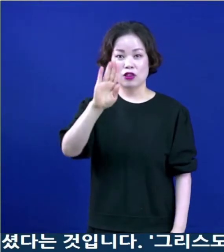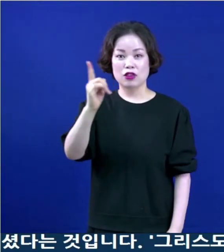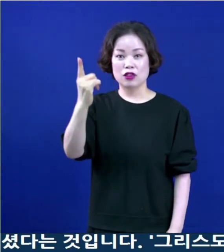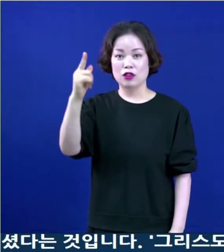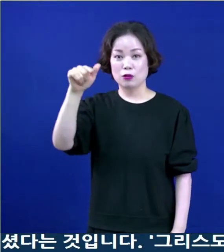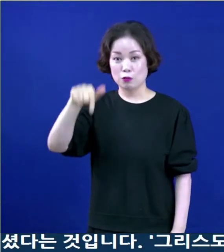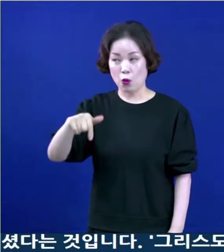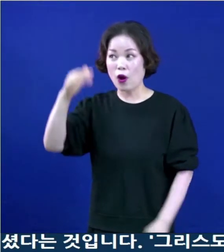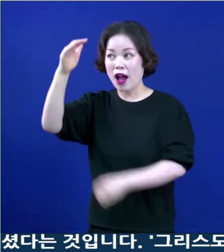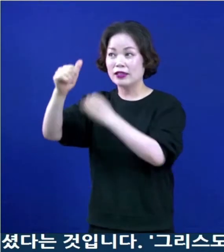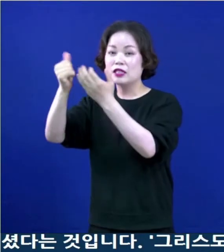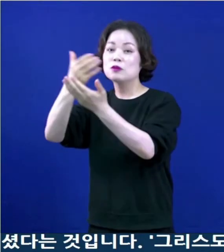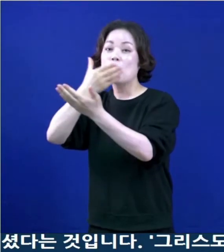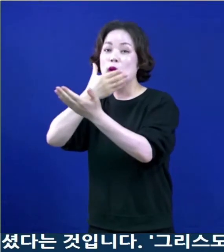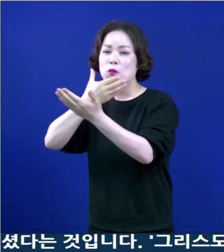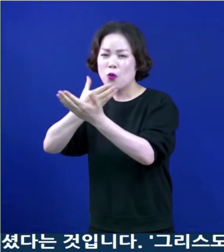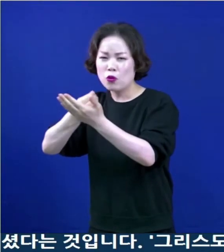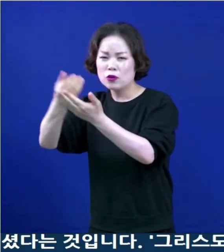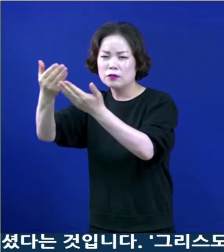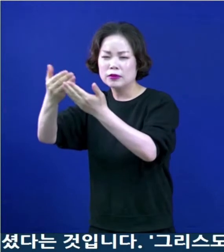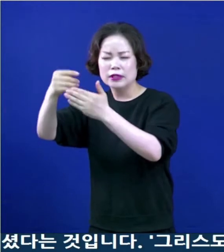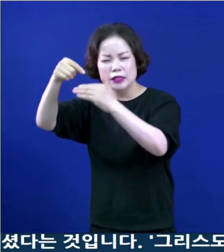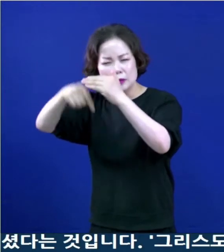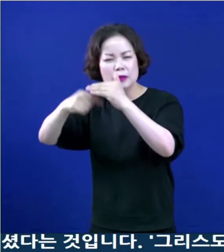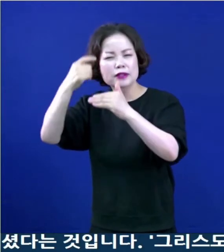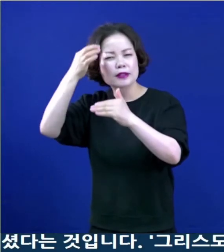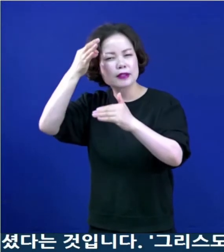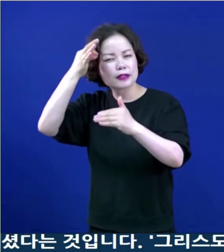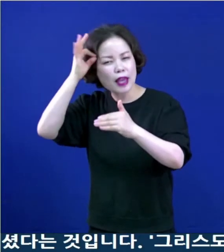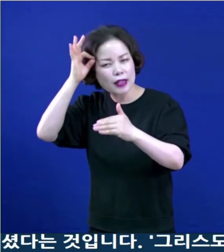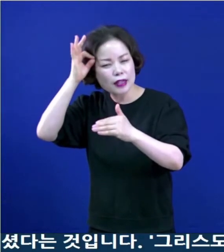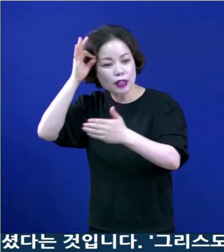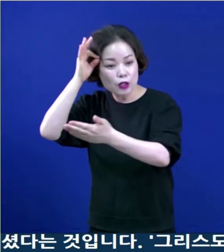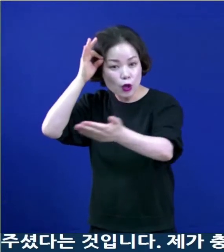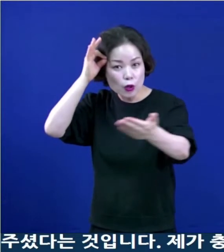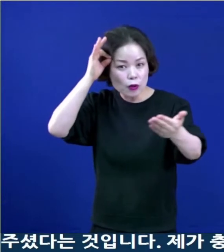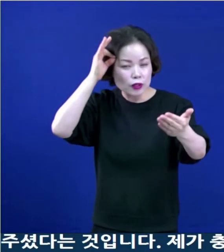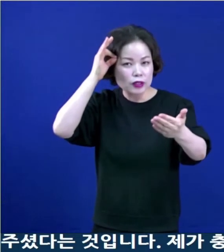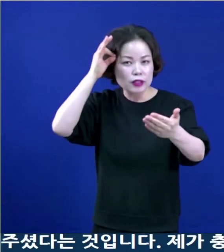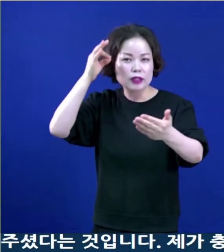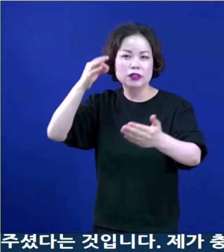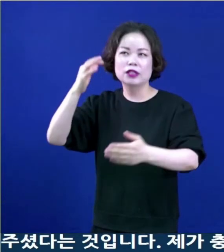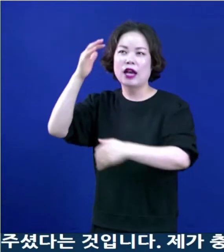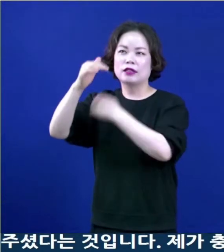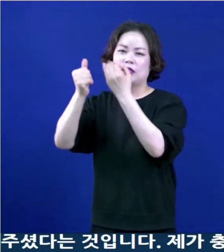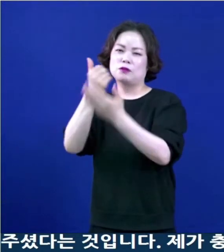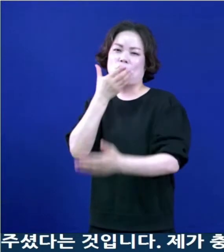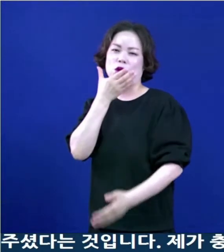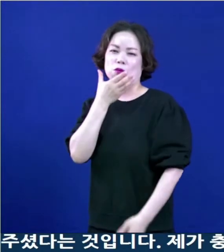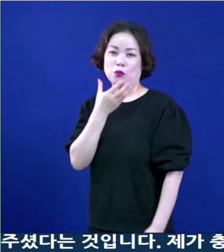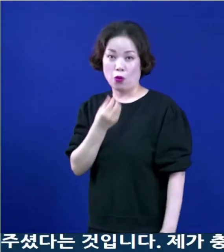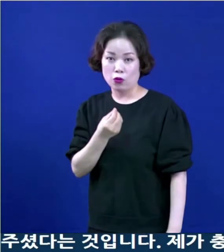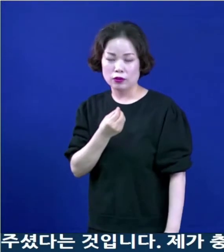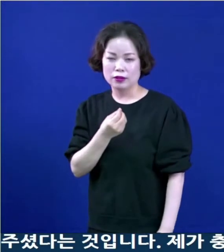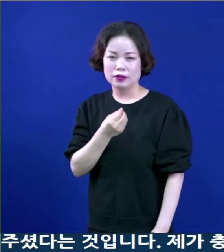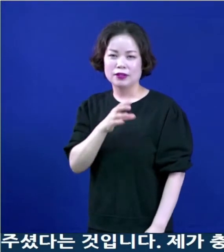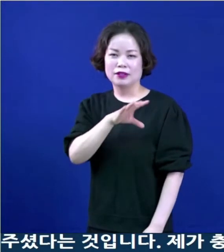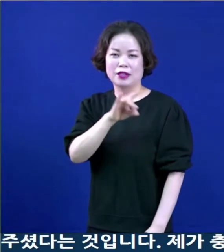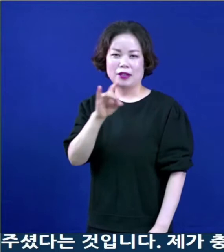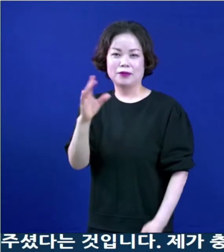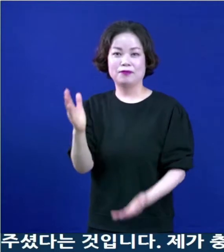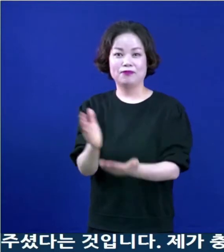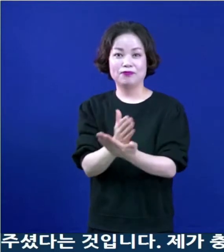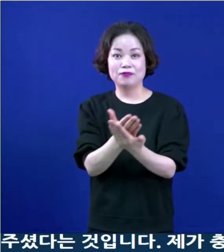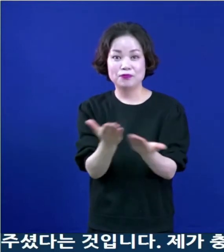깊게 깨닫는 시간이 있었습니다. 그래서 여러분들과 함께 천복의 중요함을 가끔씩 나누고 있습니다.